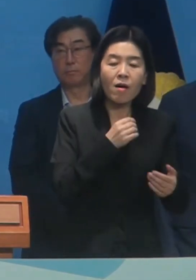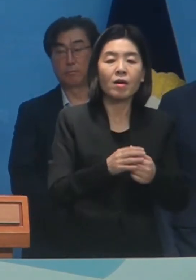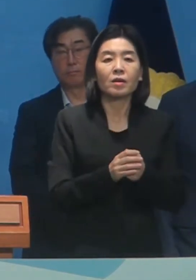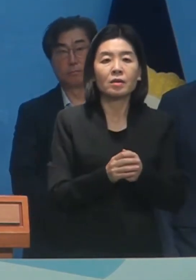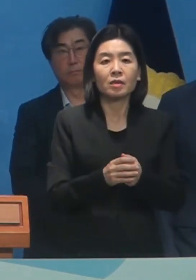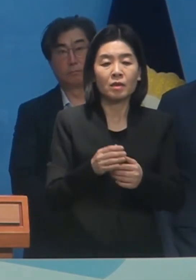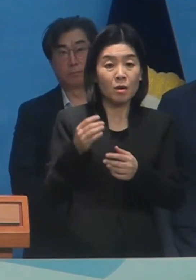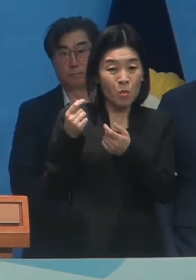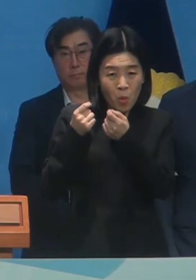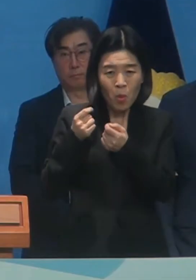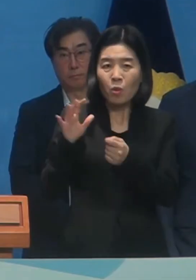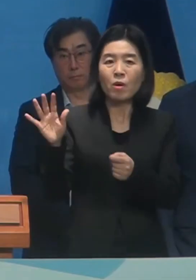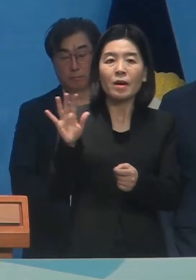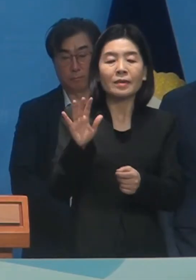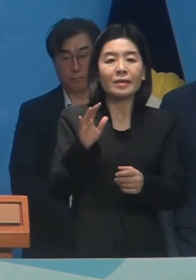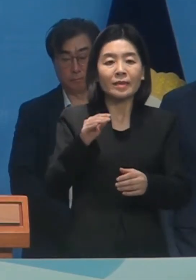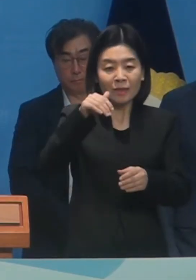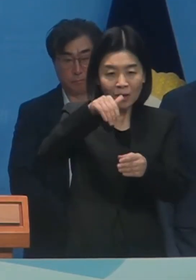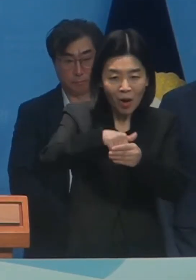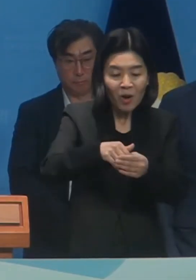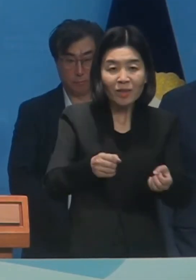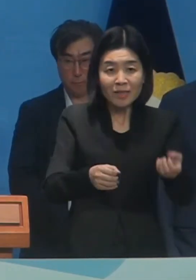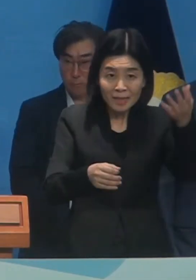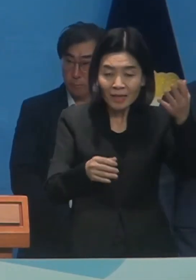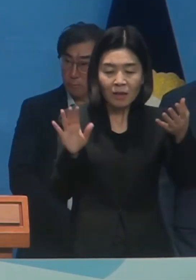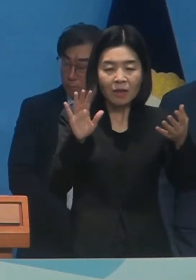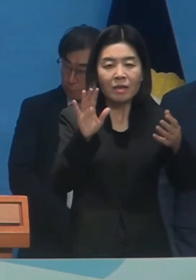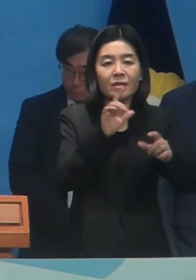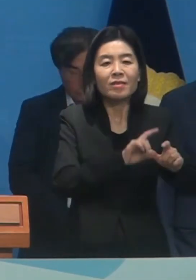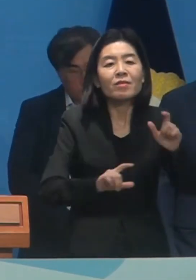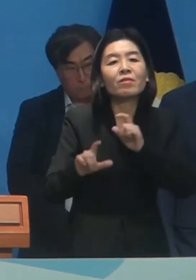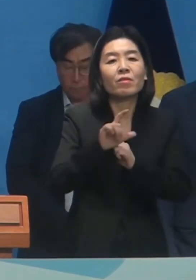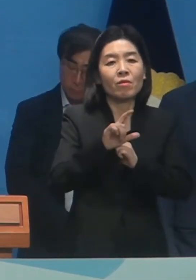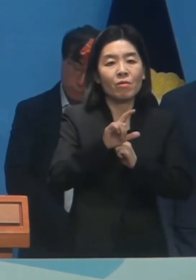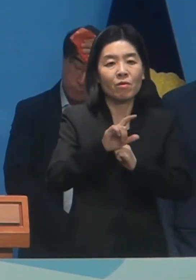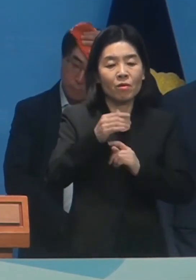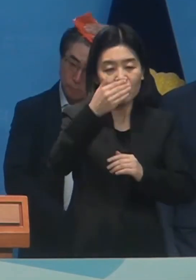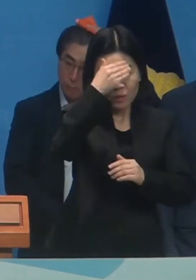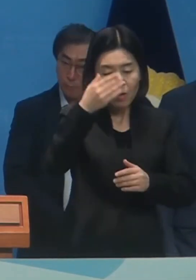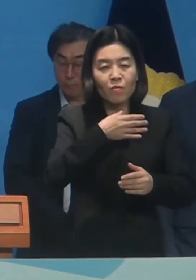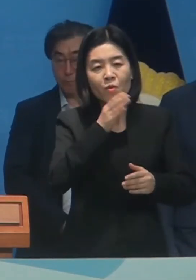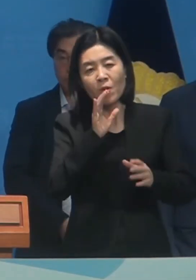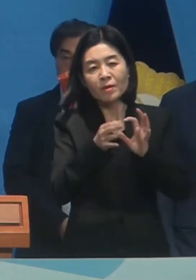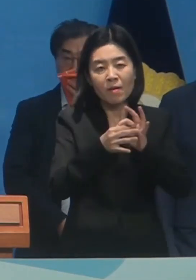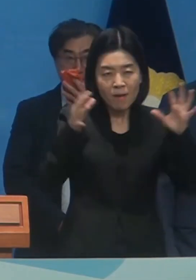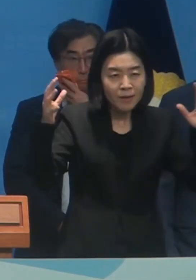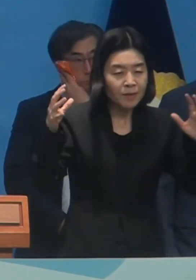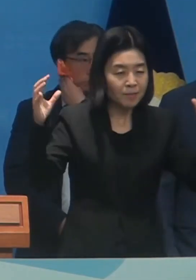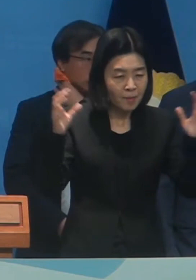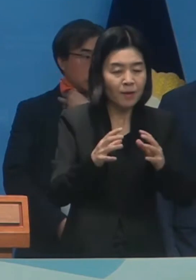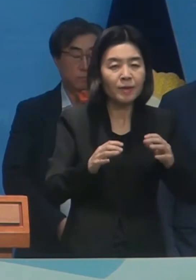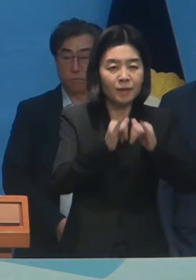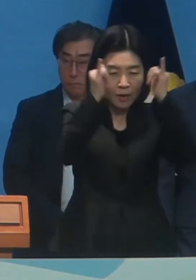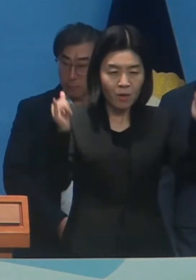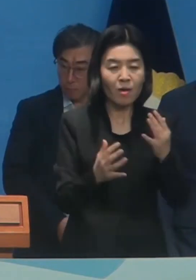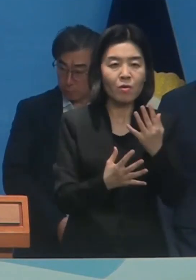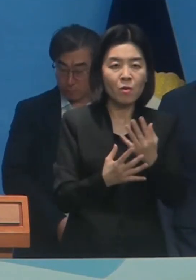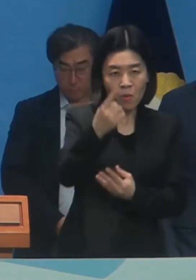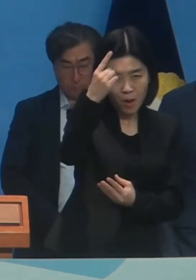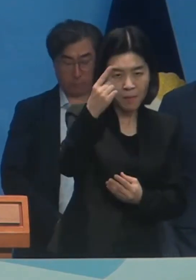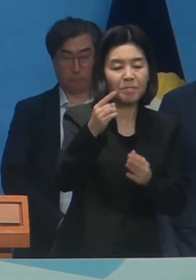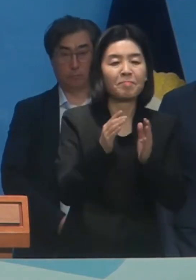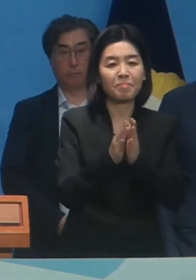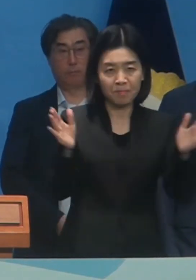지지는 단순한 선거 승리를 넘어 세대 간 지지를 아우르는 사회통합의 출발점이 될 것입니다.